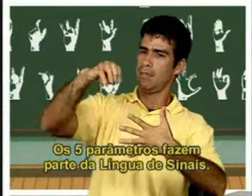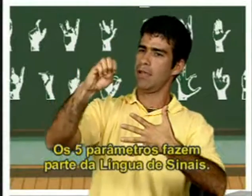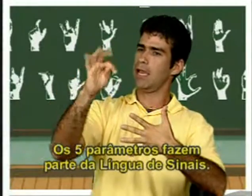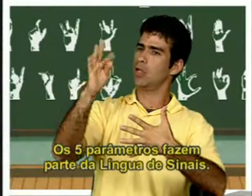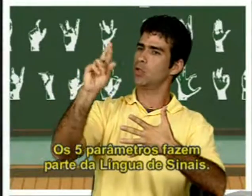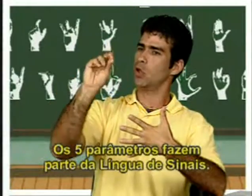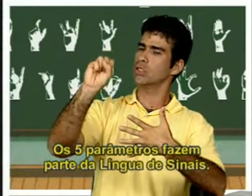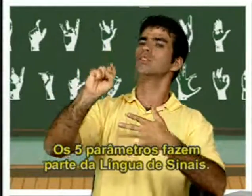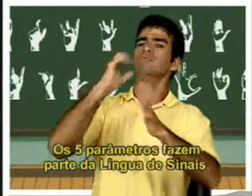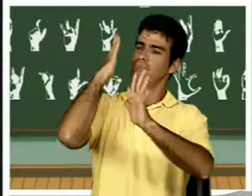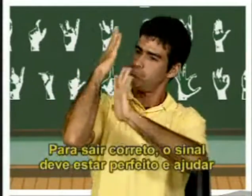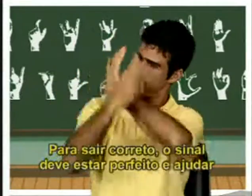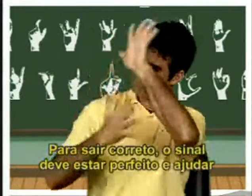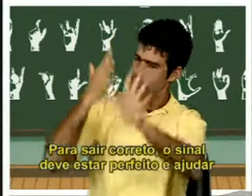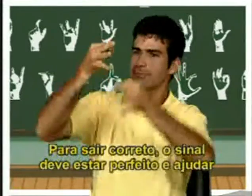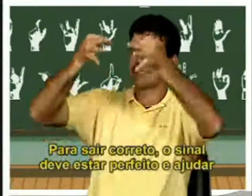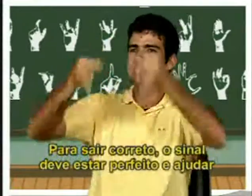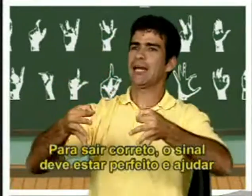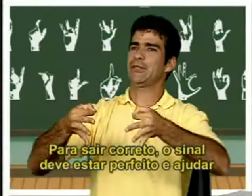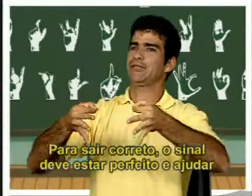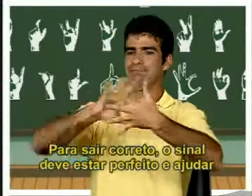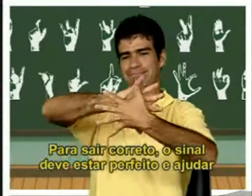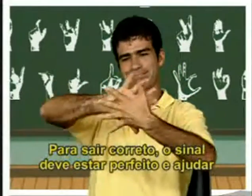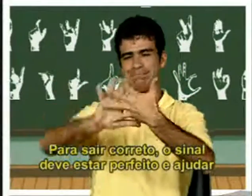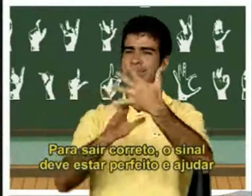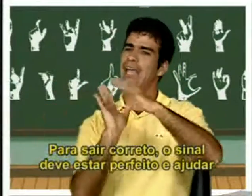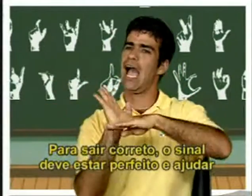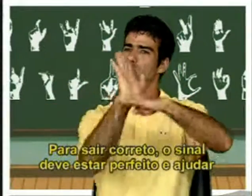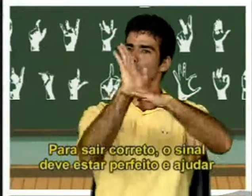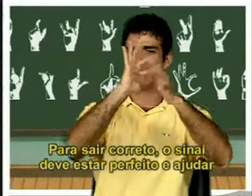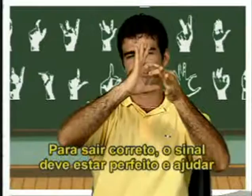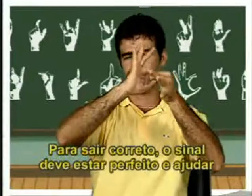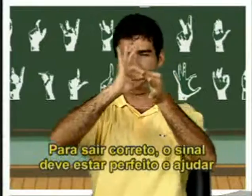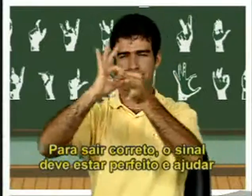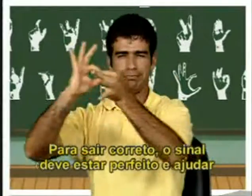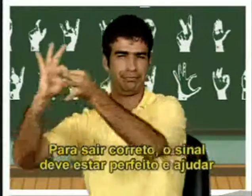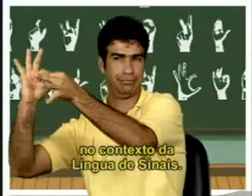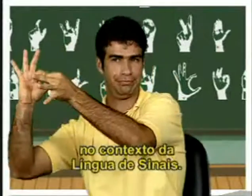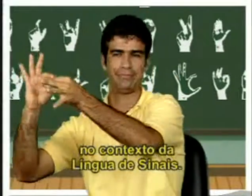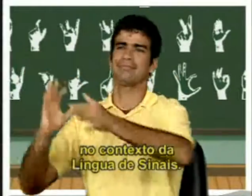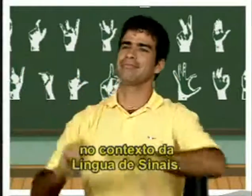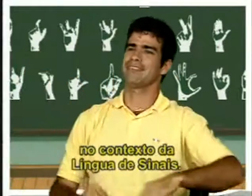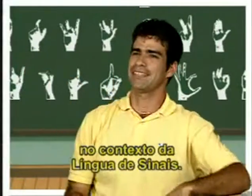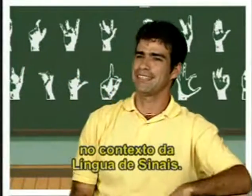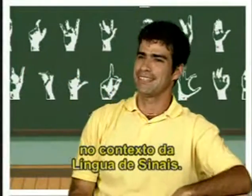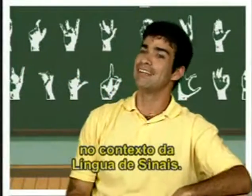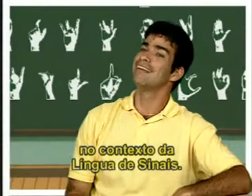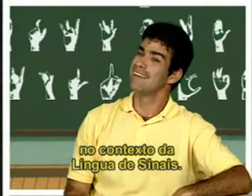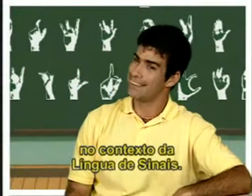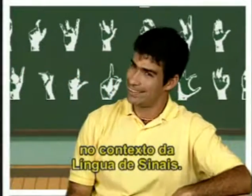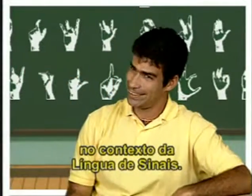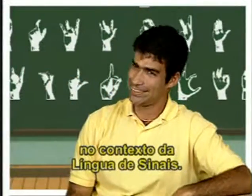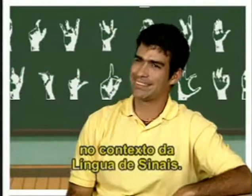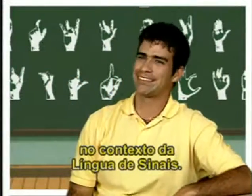da língua de sinais. Para sair correto, o sinal deve estar perfeito e ajudar no contexto da língua de